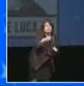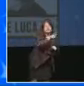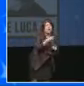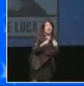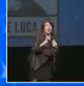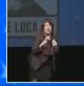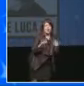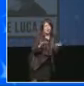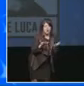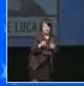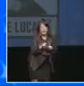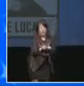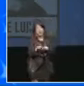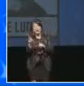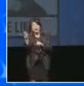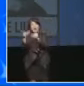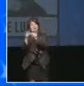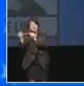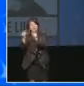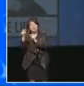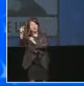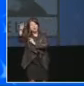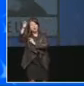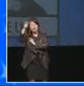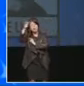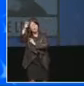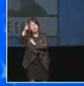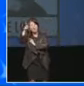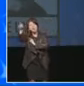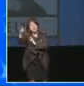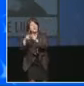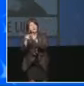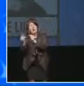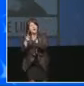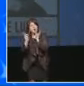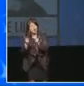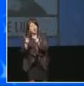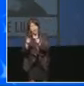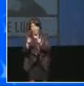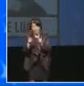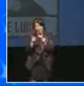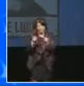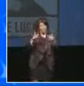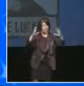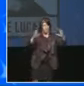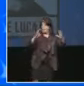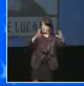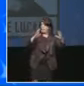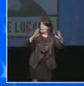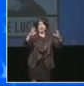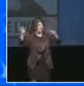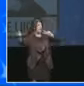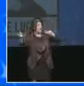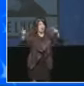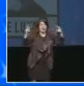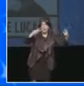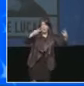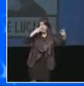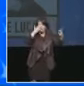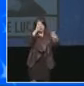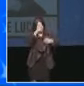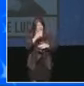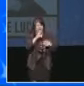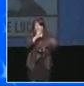due specchi dentro cui riconoscersi attraverso l'altro dai tempi di guerra e pace ad Arcipelago Gulag dall'epoca